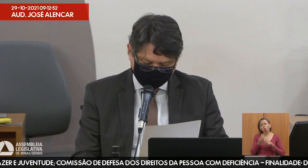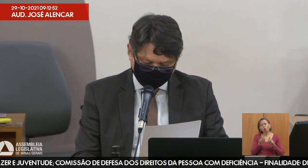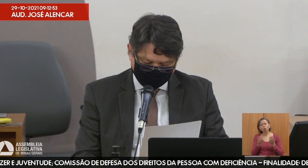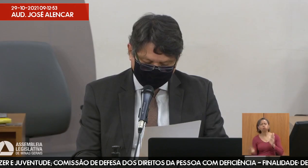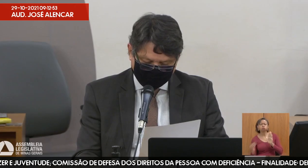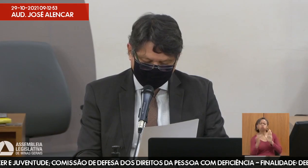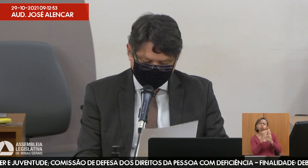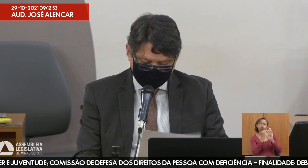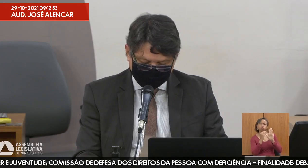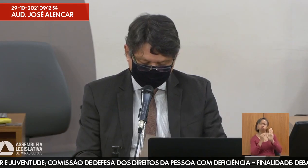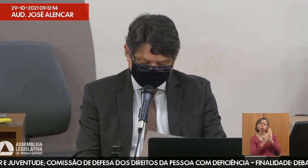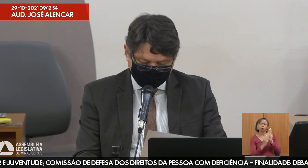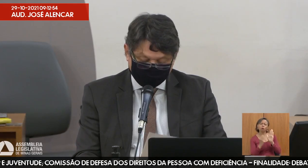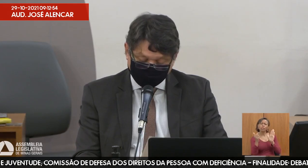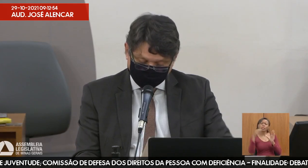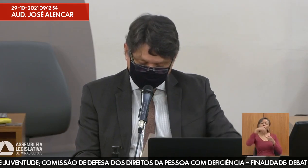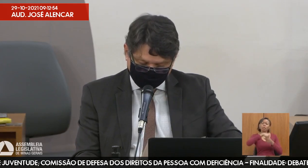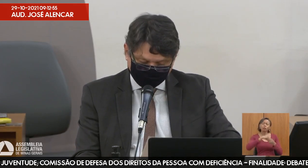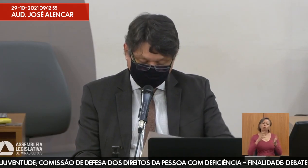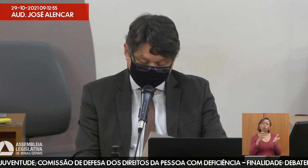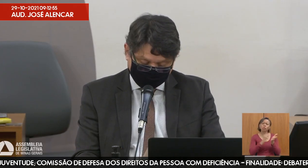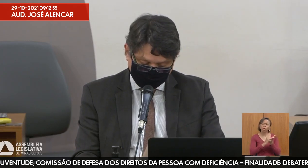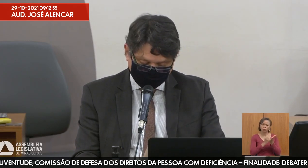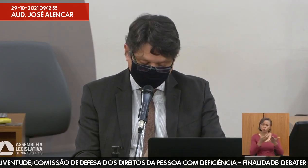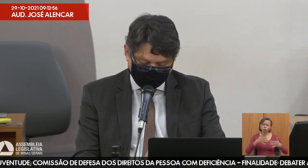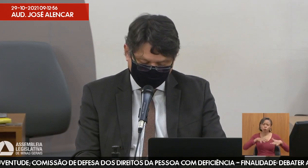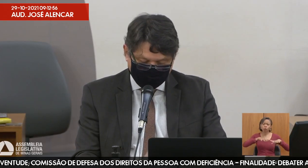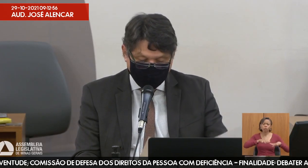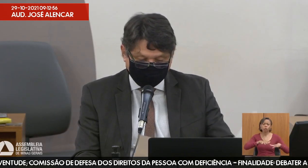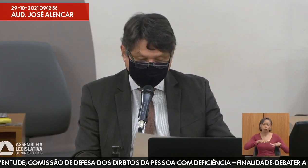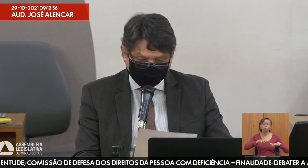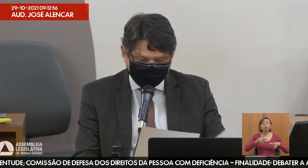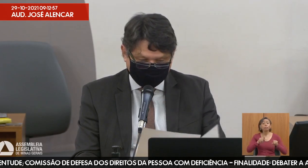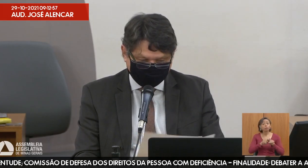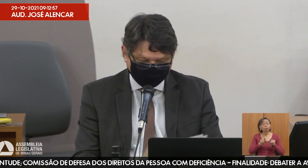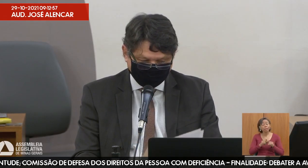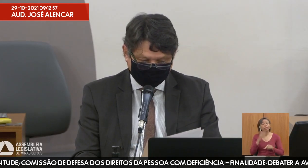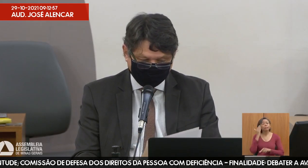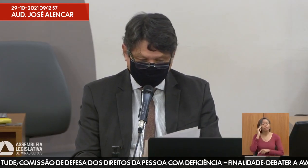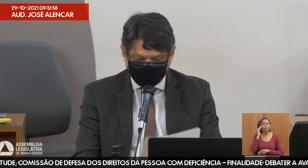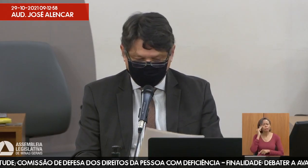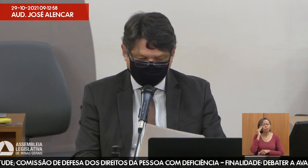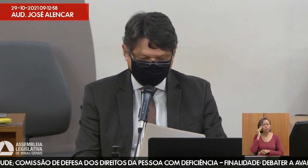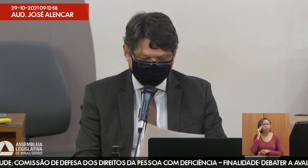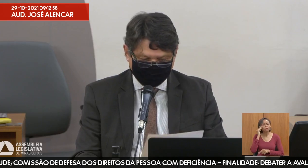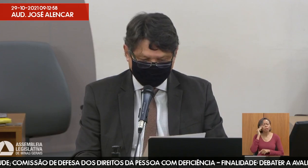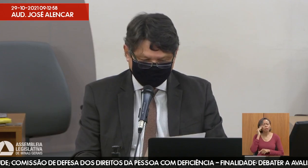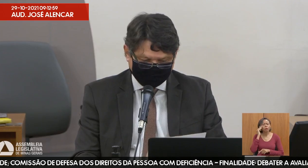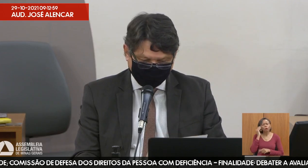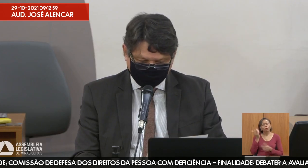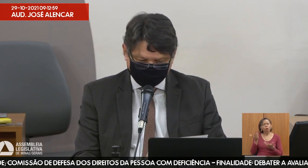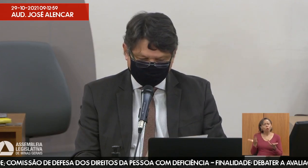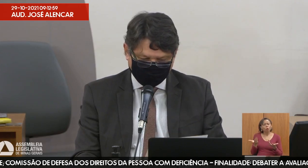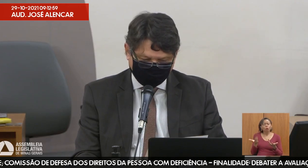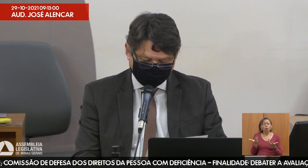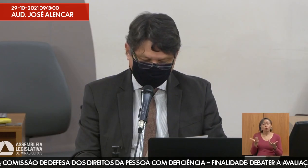cadastro inclusão, no cadastro inclusão, e entender de forma que todo esse